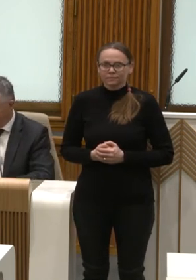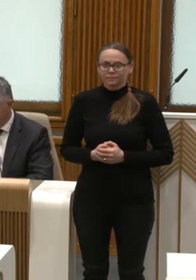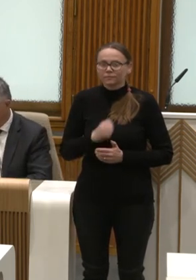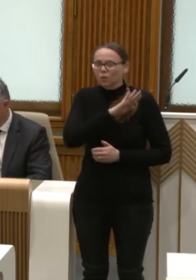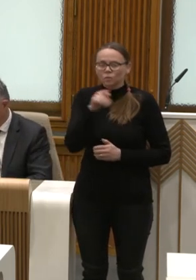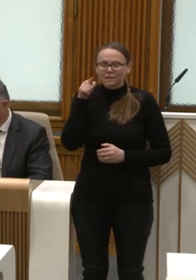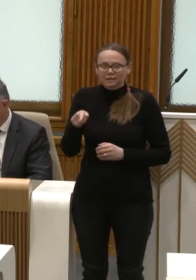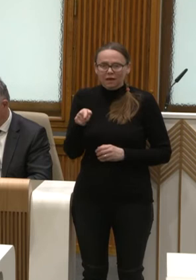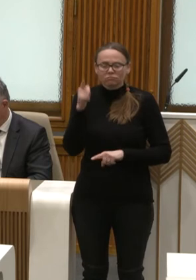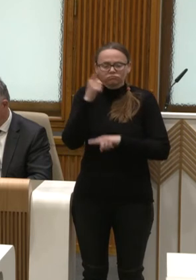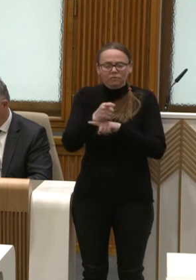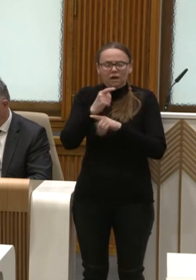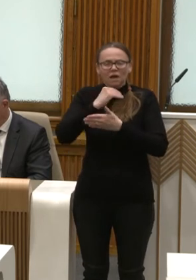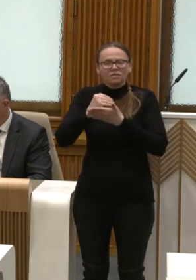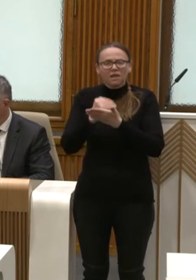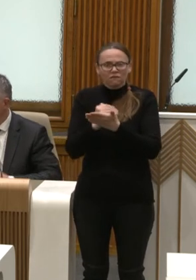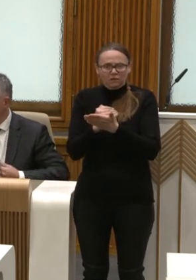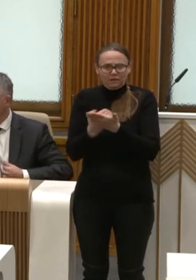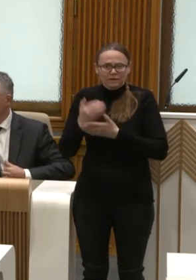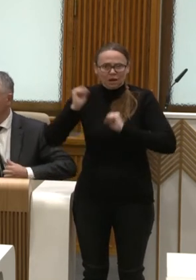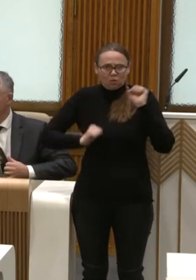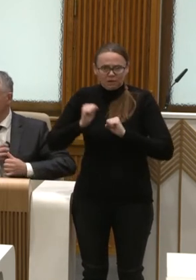Vsa ta navodila za obnašanje v tej situaciji so ključni.